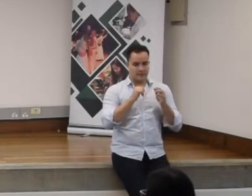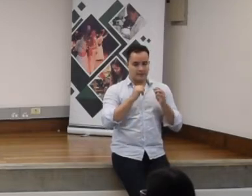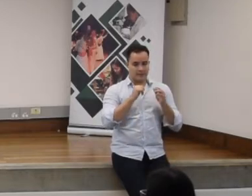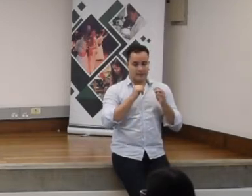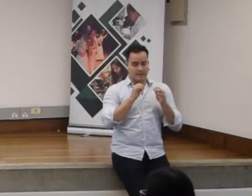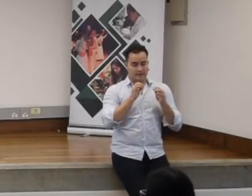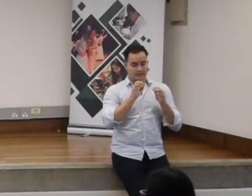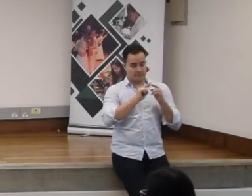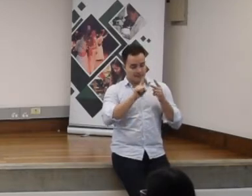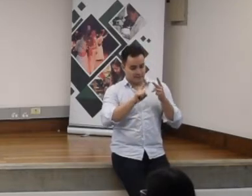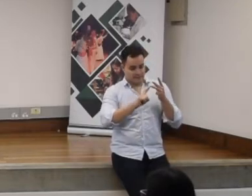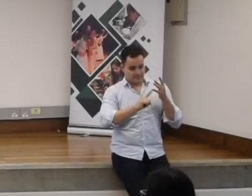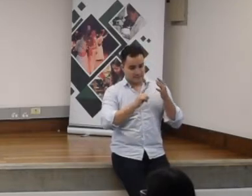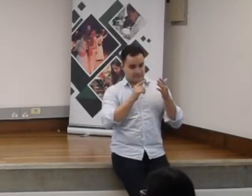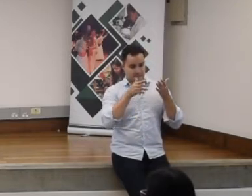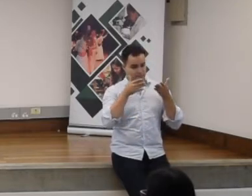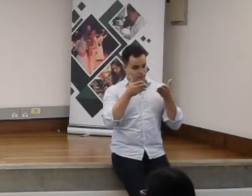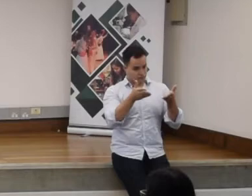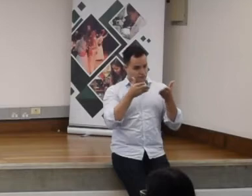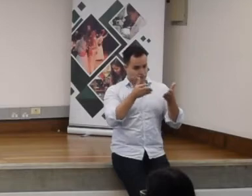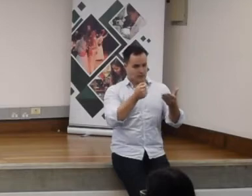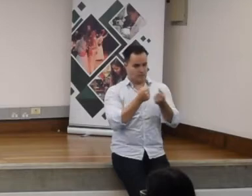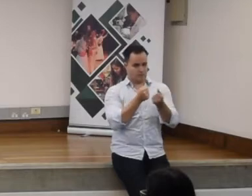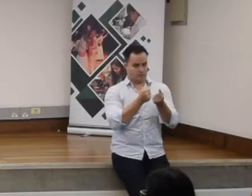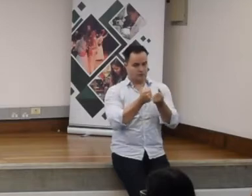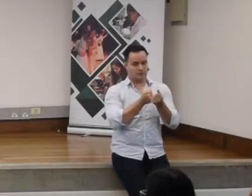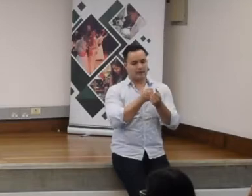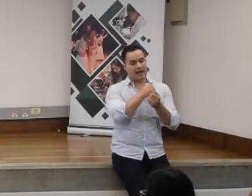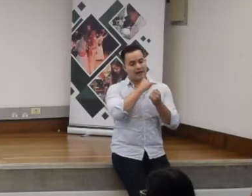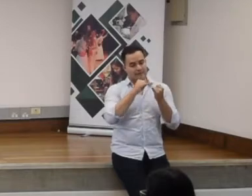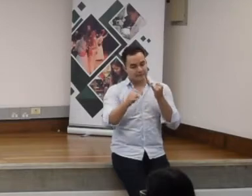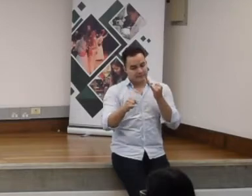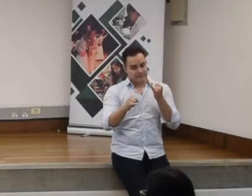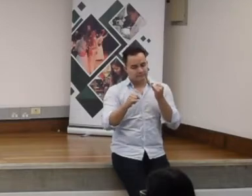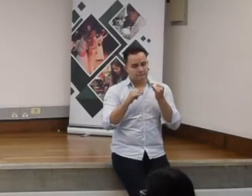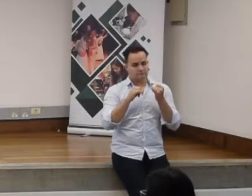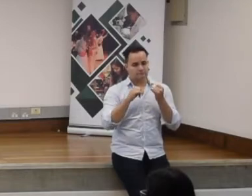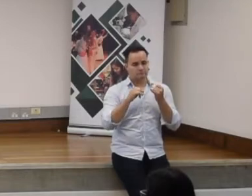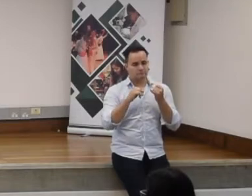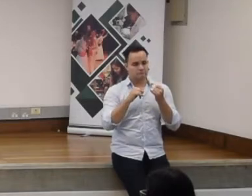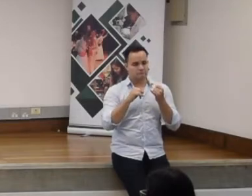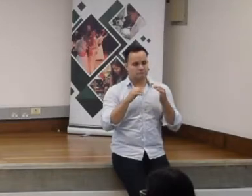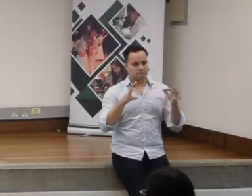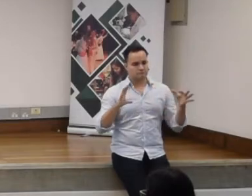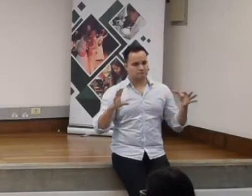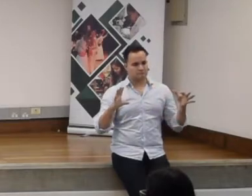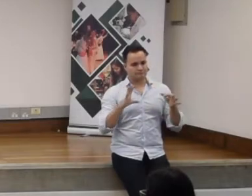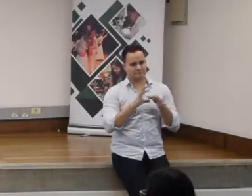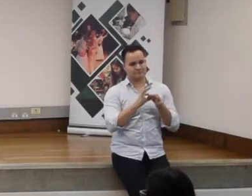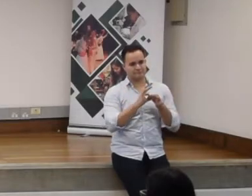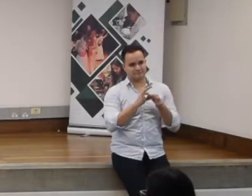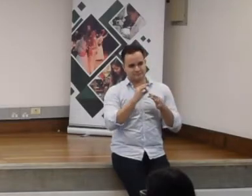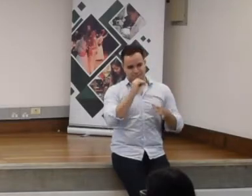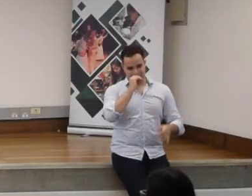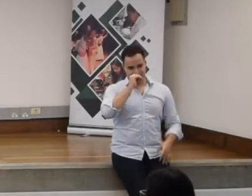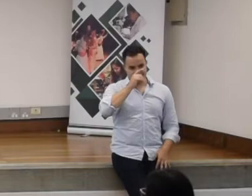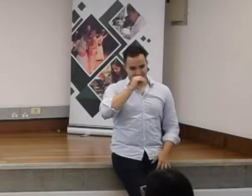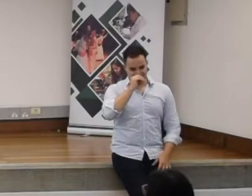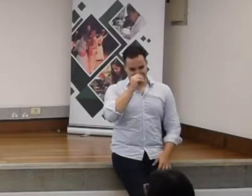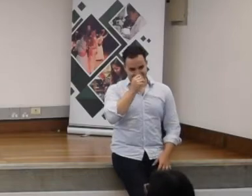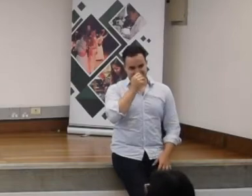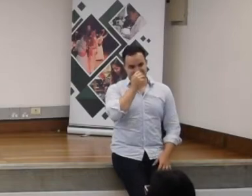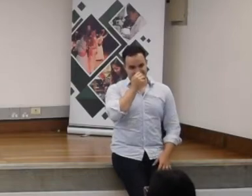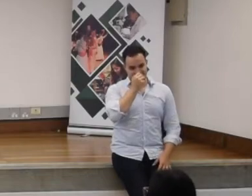finalmente entrar en una secuencia de vínculos casuales, ¿sí?, que es este último nivel